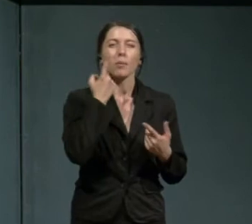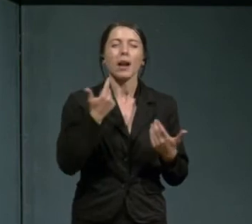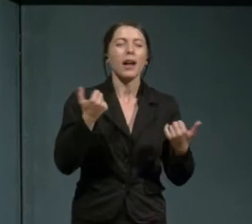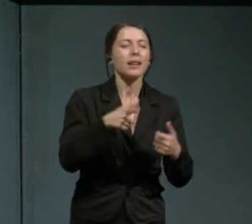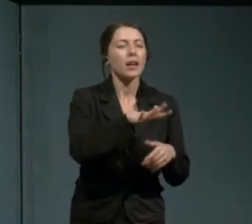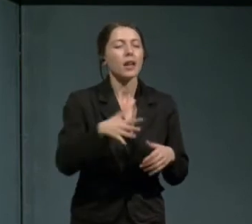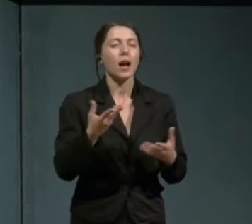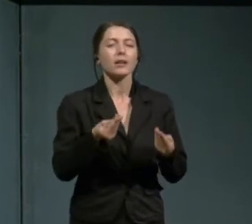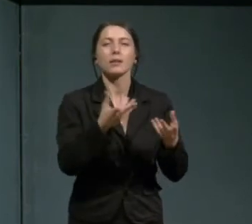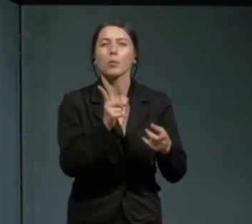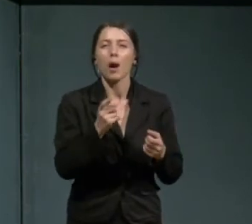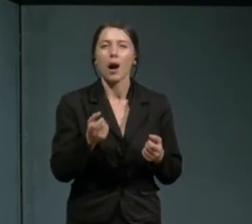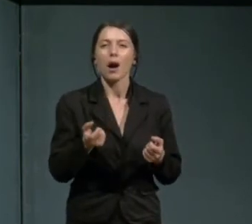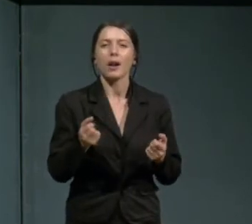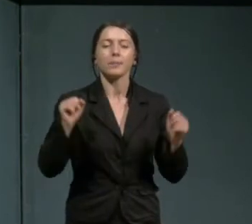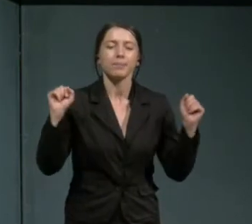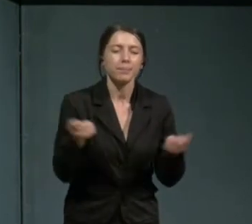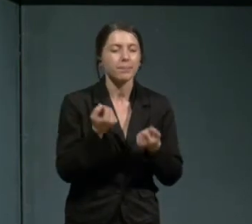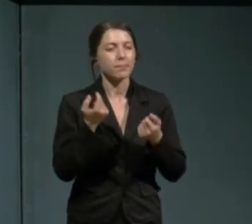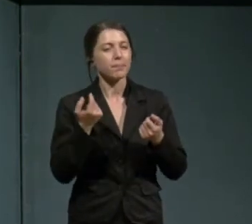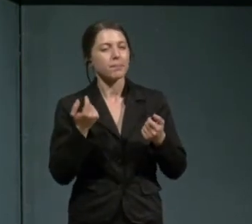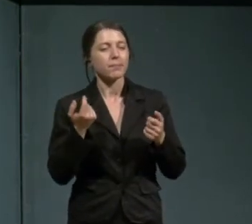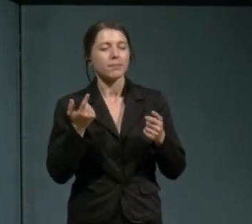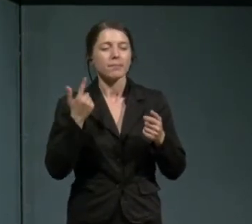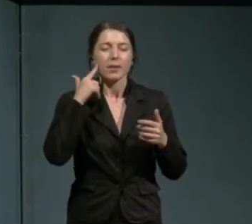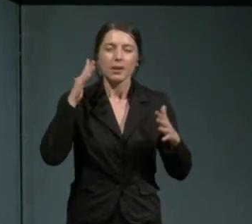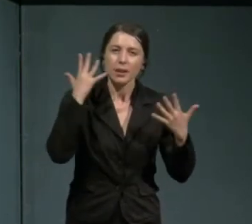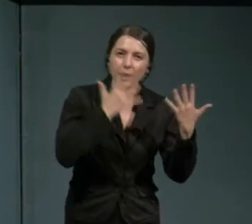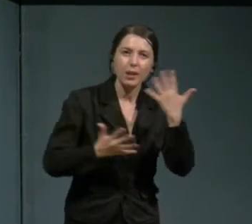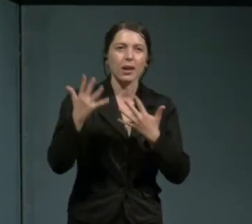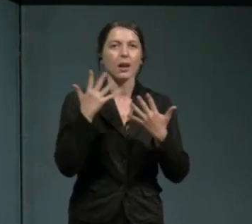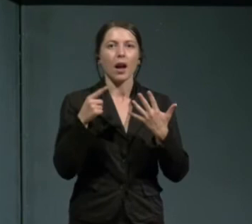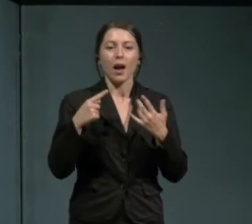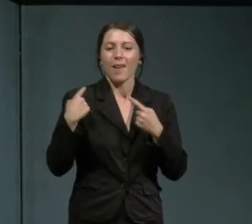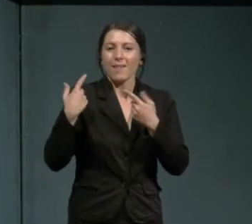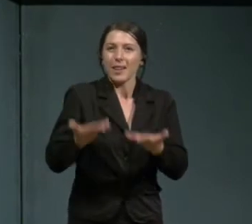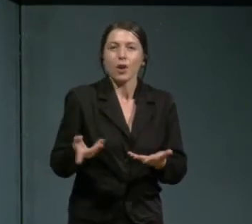turbamento che arriva fino al nostro presente è vero